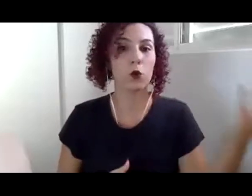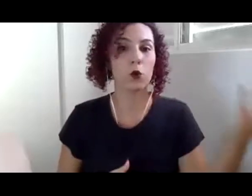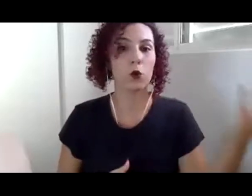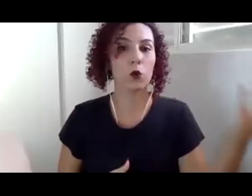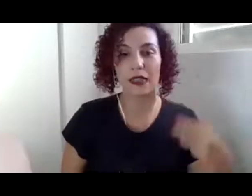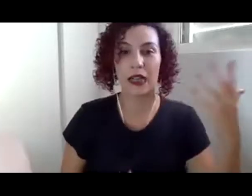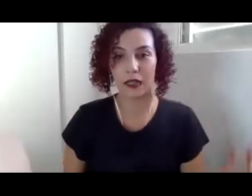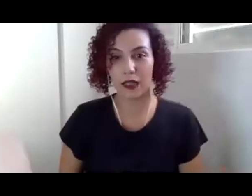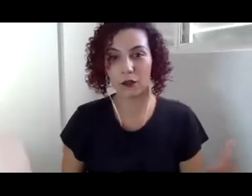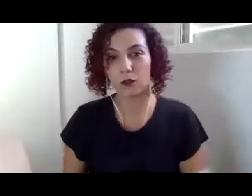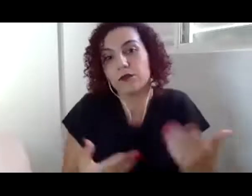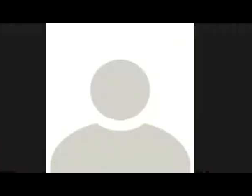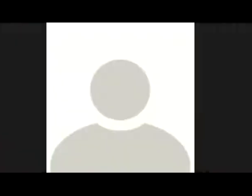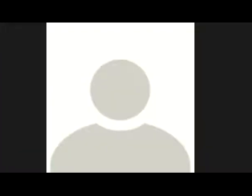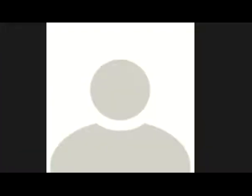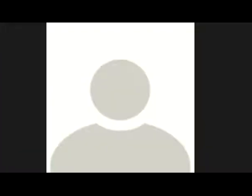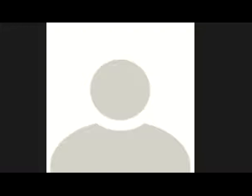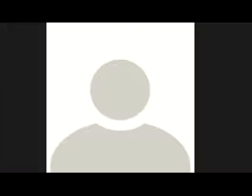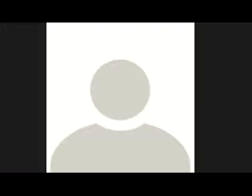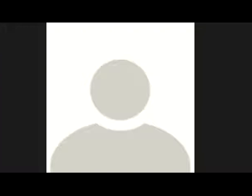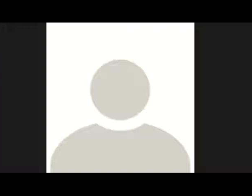mas o surdo que está ali sinalizando, né, ele